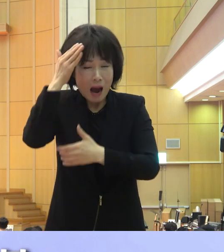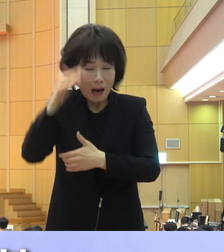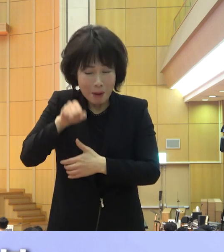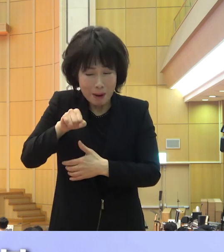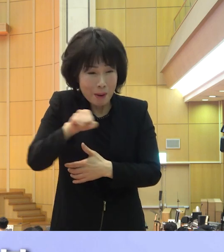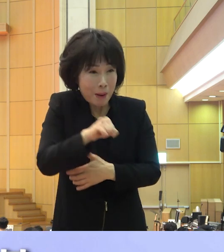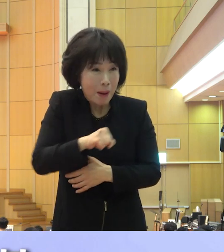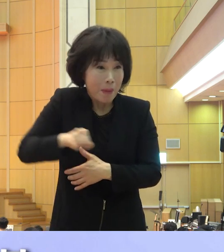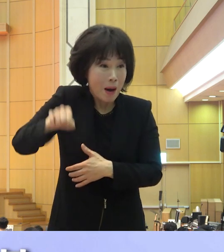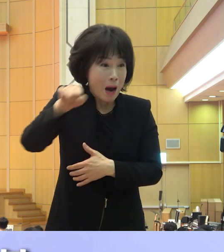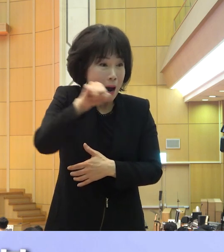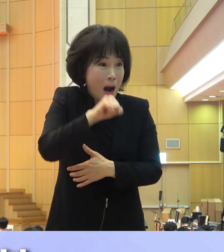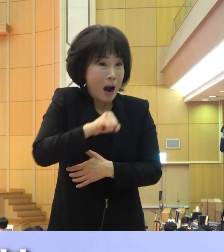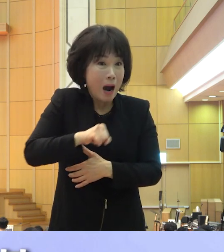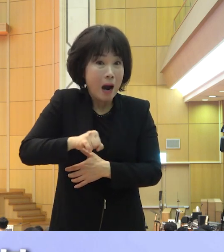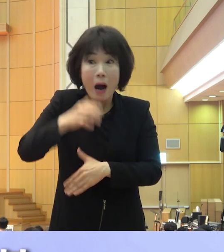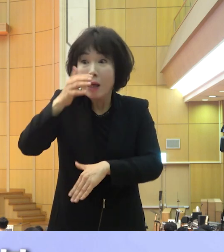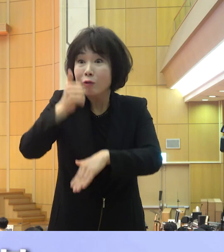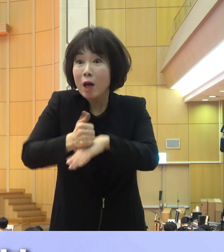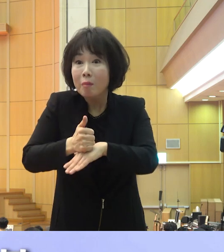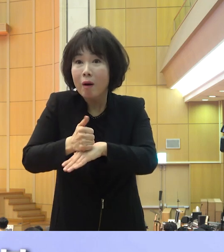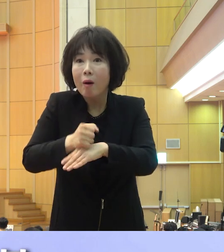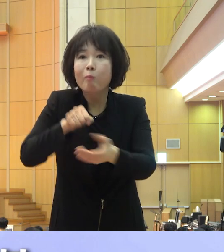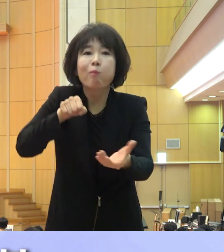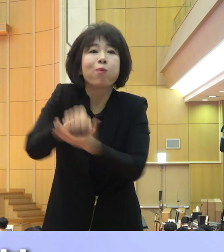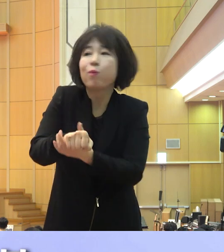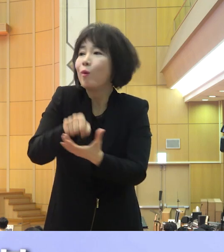아니라 올챙이가 개구리로 태어나는 것입니다.